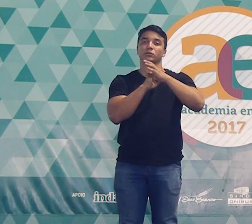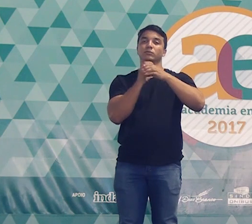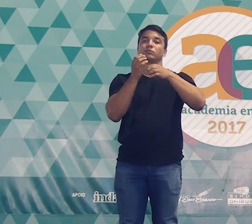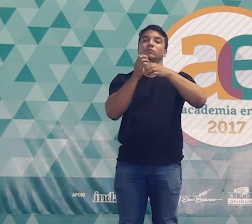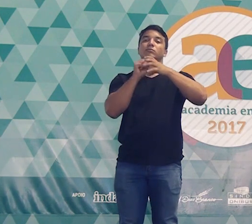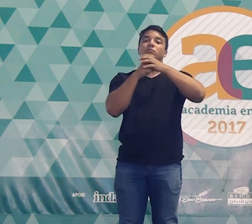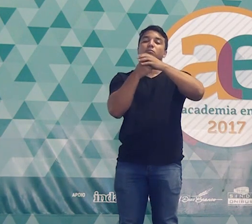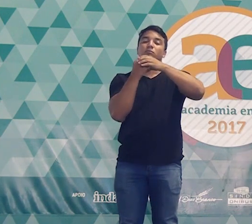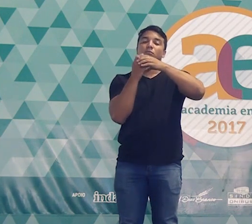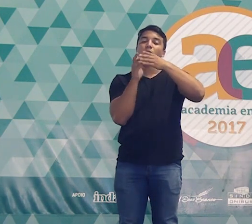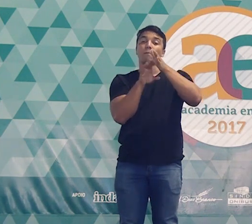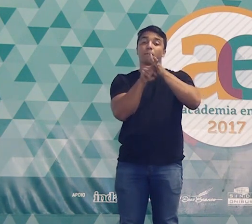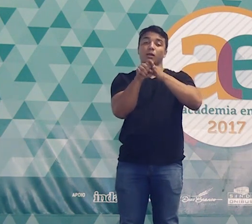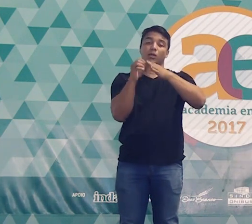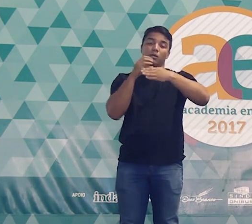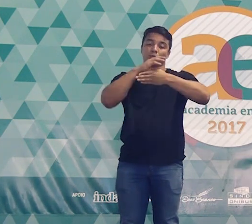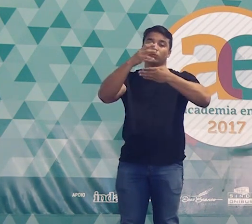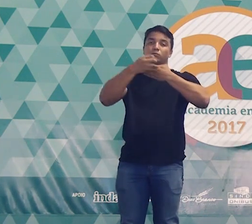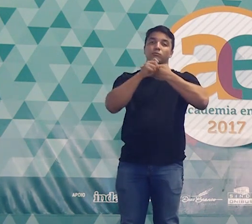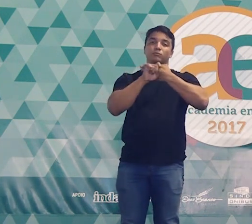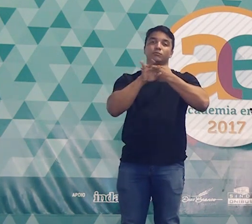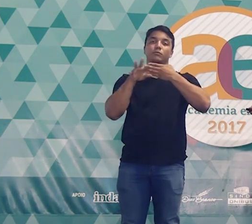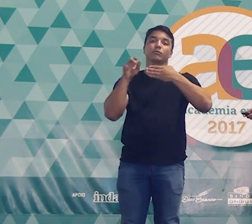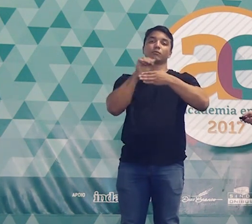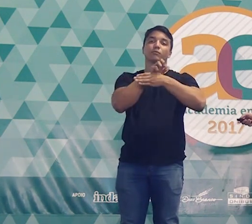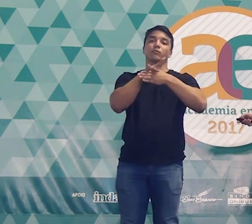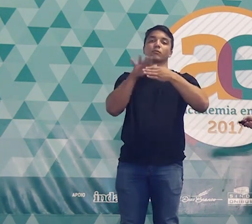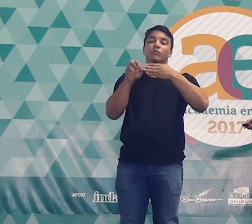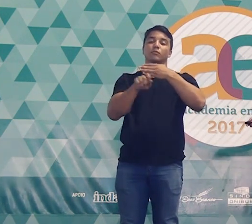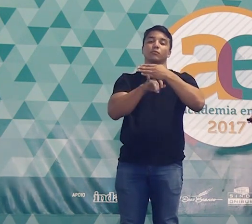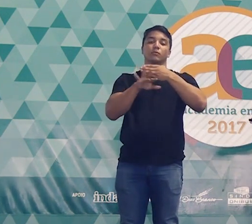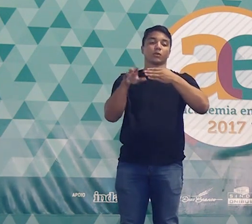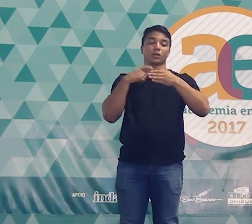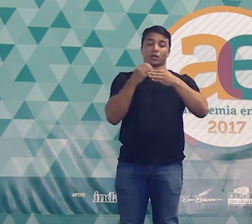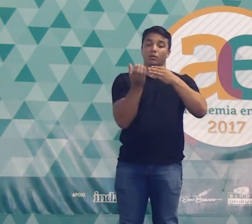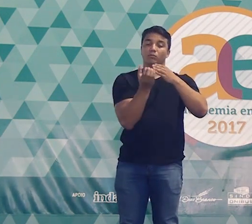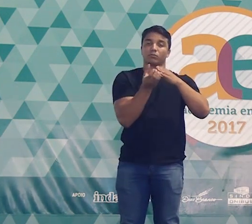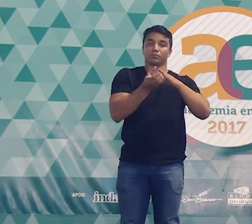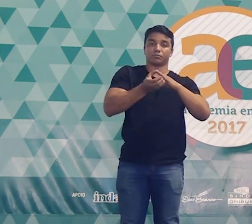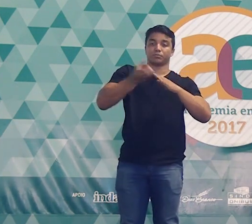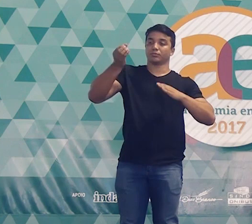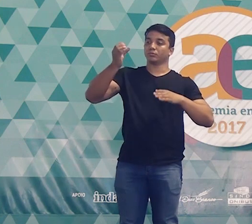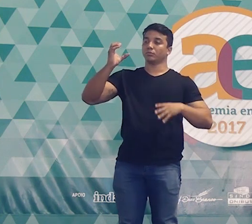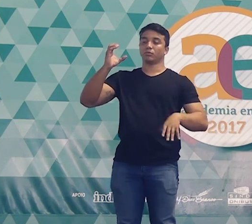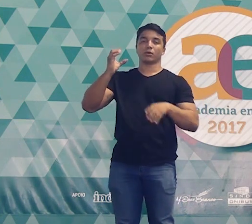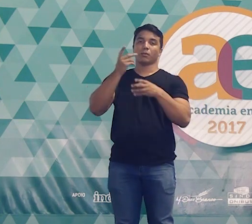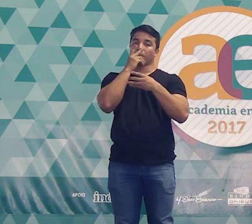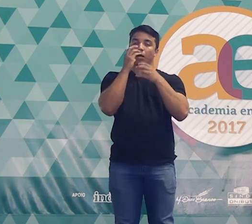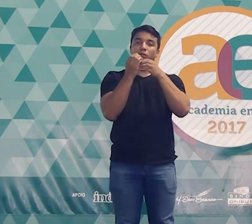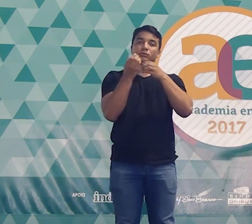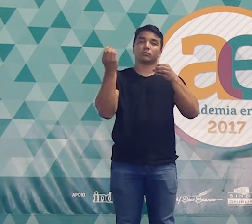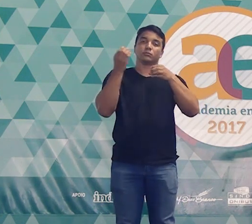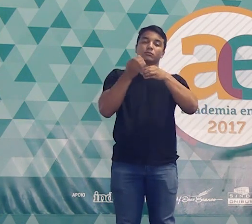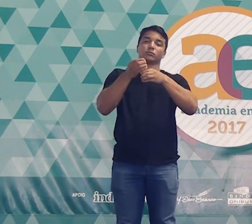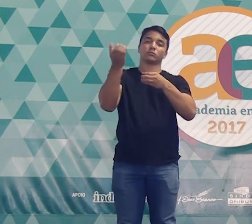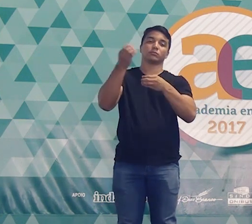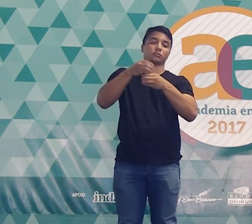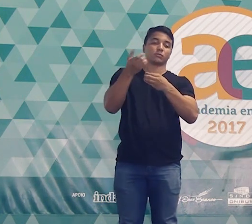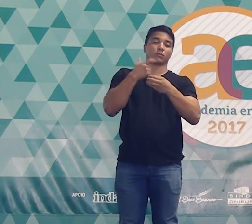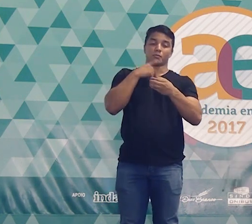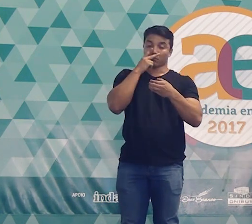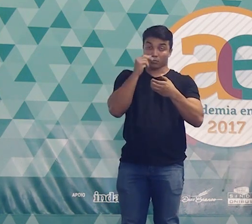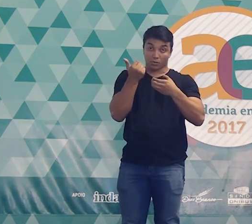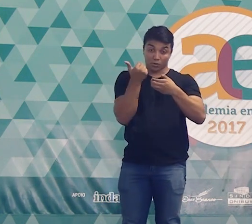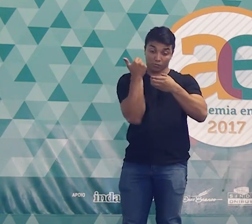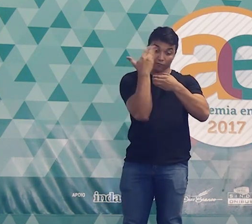ser utilizados para aspecto reprodutivo. Você tem a cápsula, que é um elemento externo. Você tem uma parede celular,